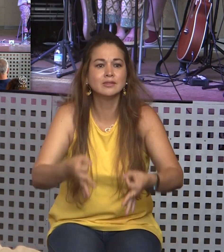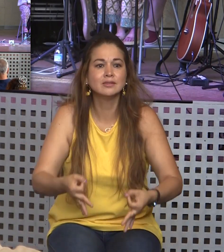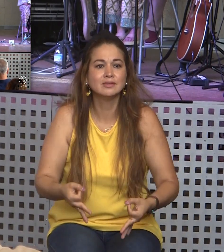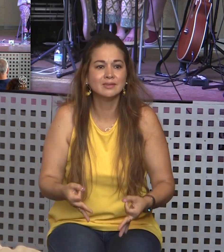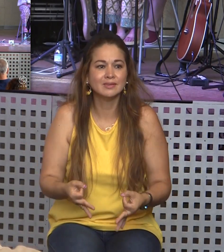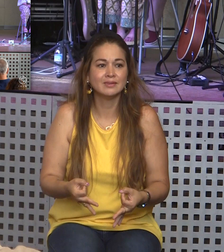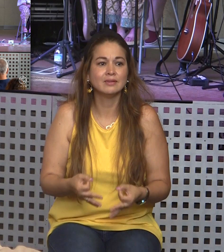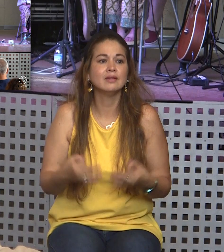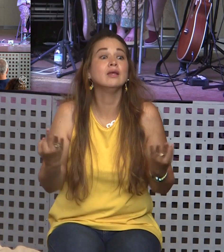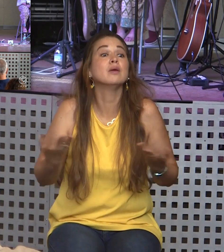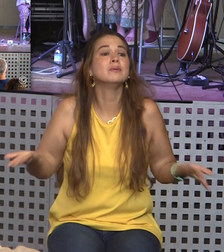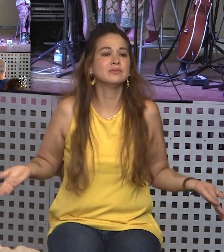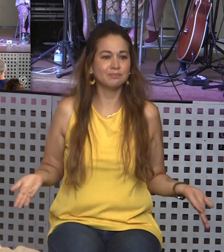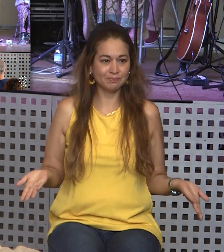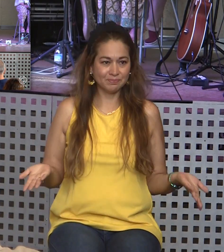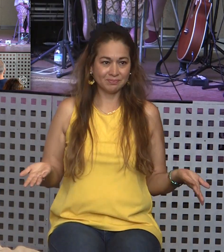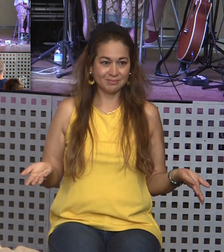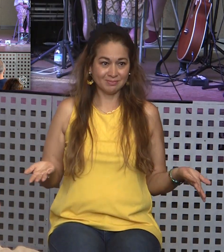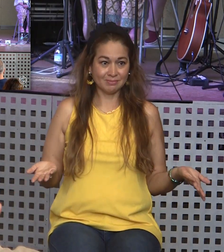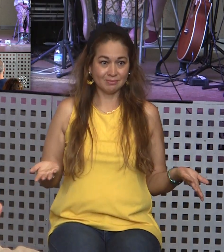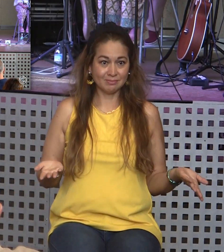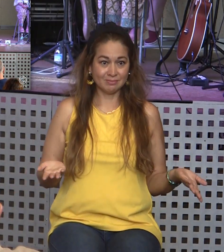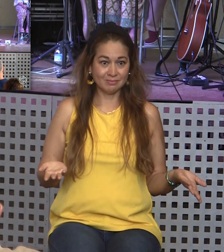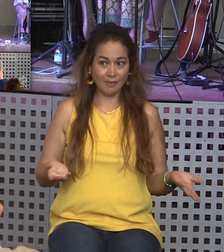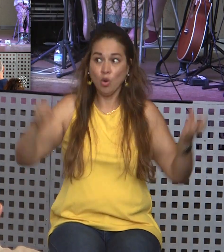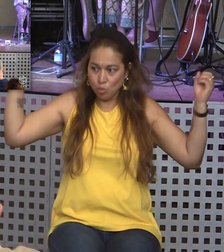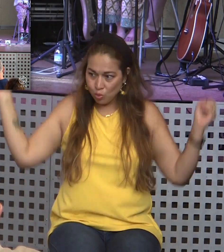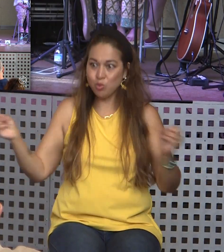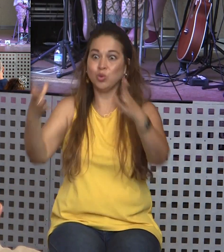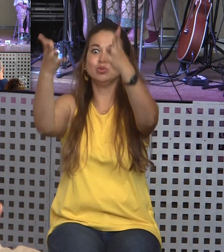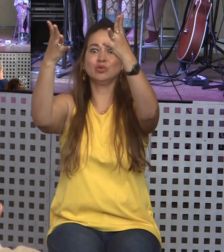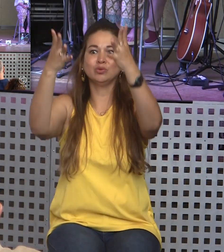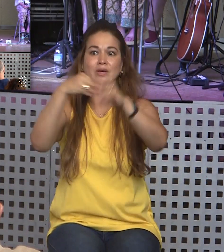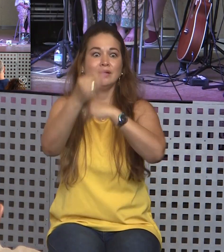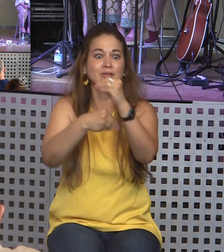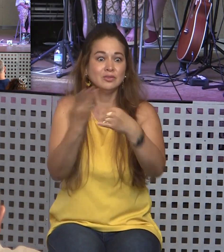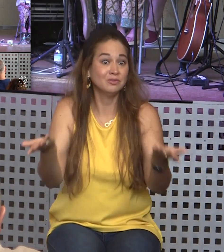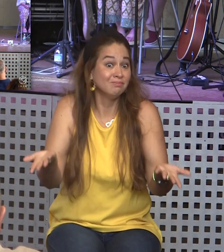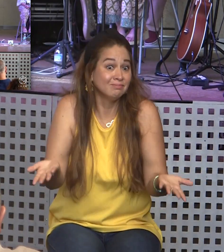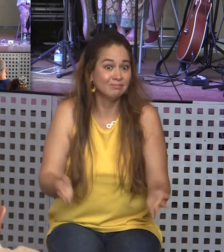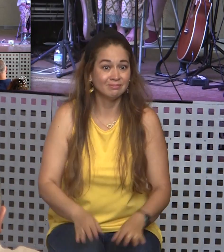En otras palabras, que brille la luz donde hay oscuridad.